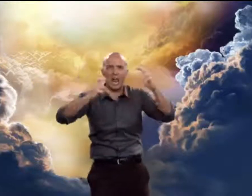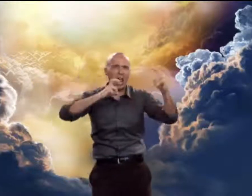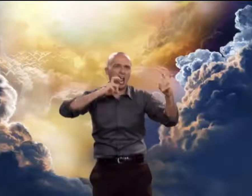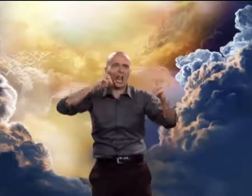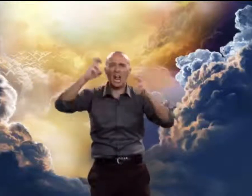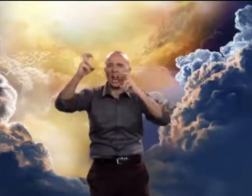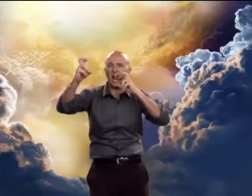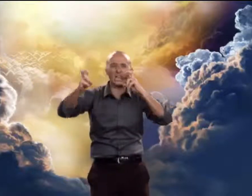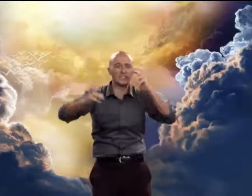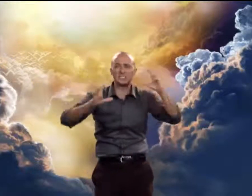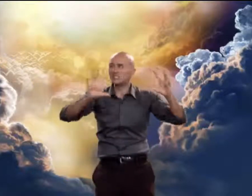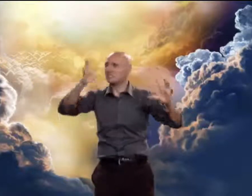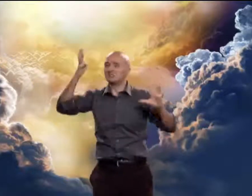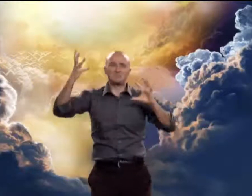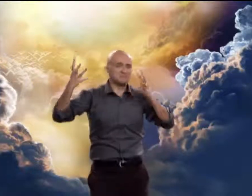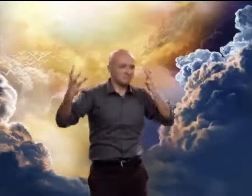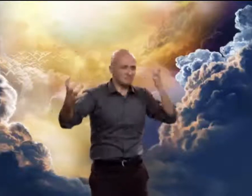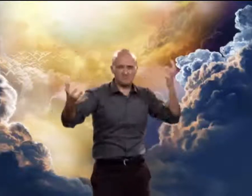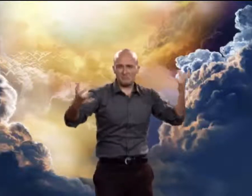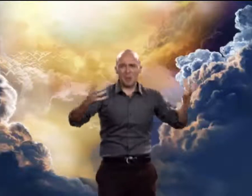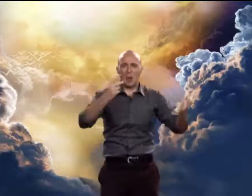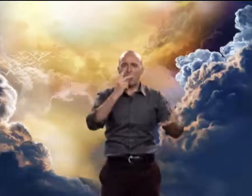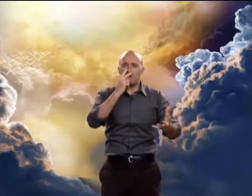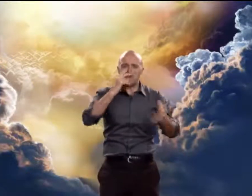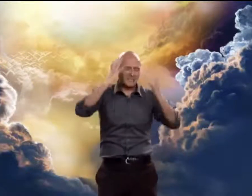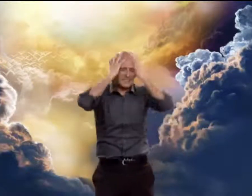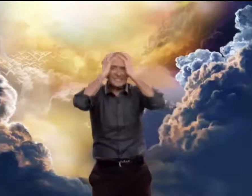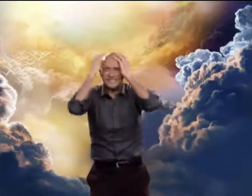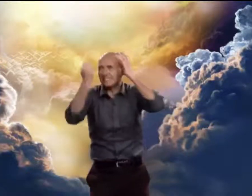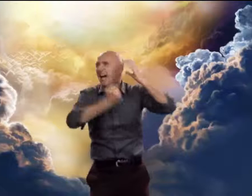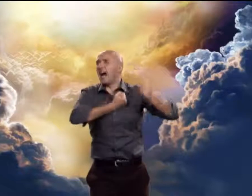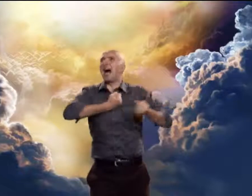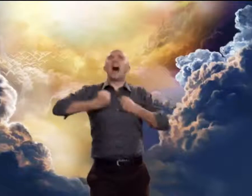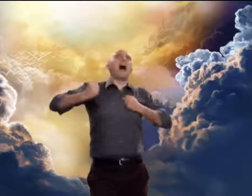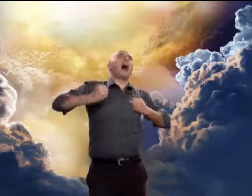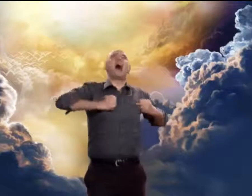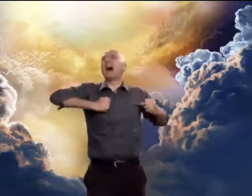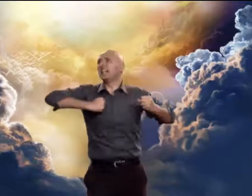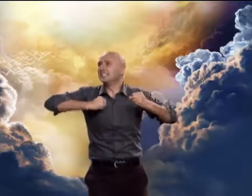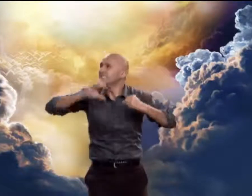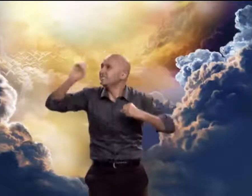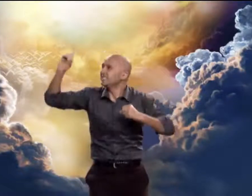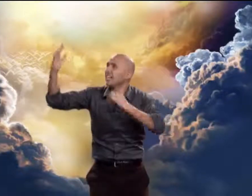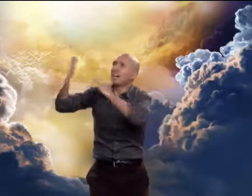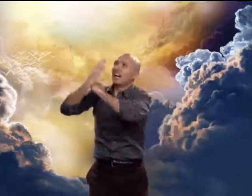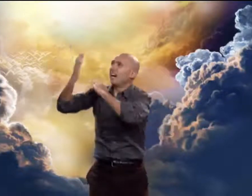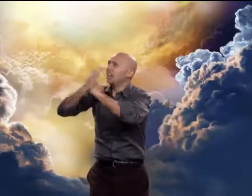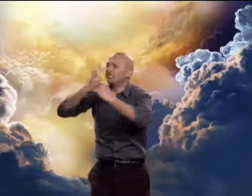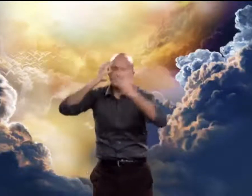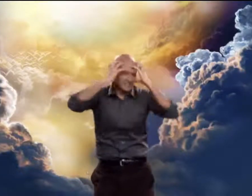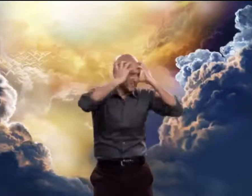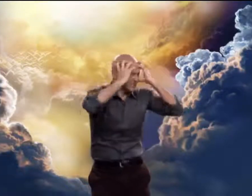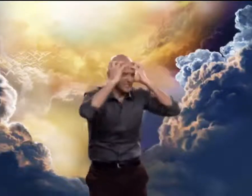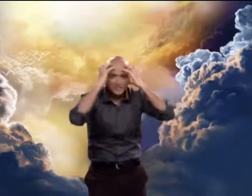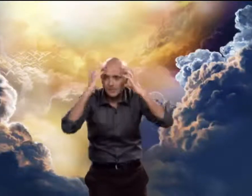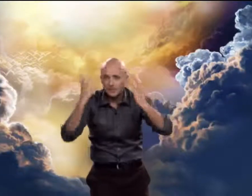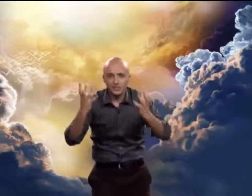seu cumprimento havia sido indicado de maneira precisa na conversa do Salvador com os discípulos. Naqueles dias, após